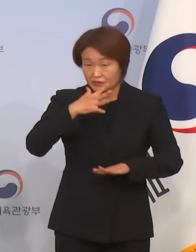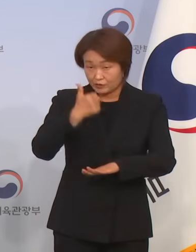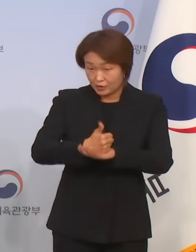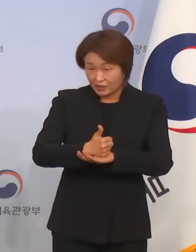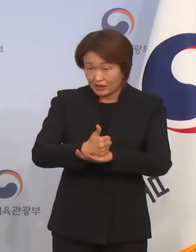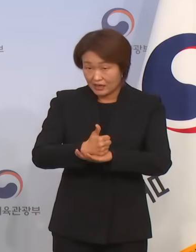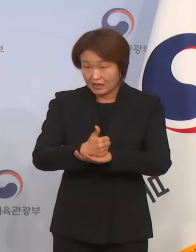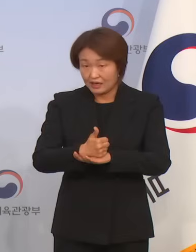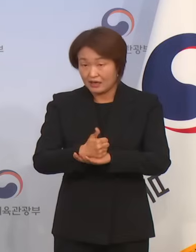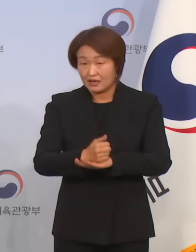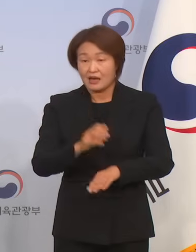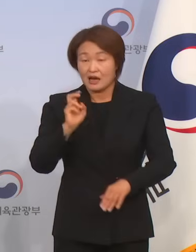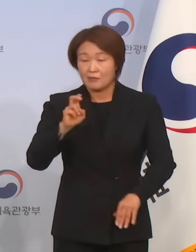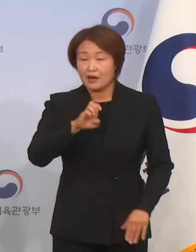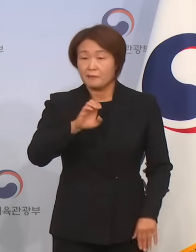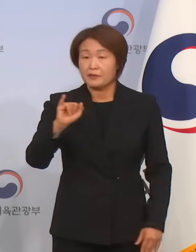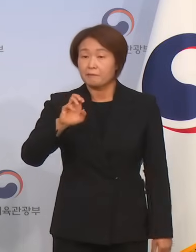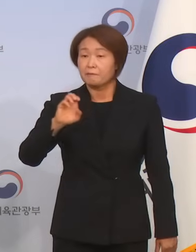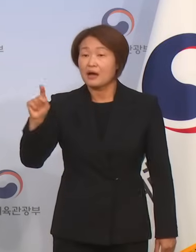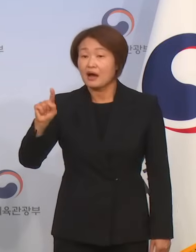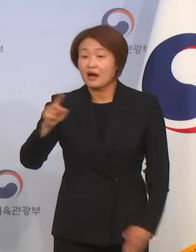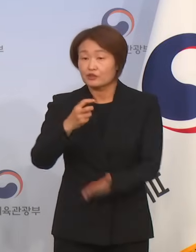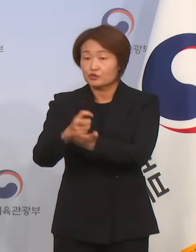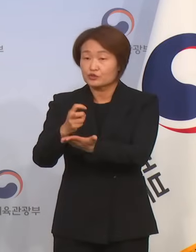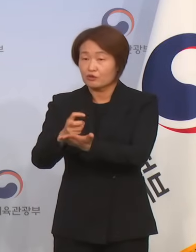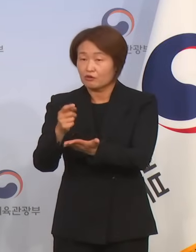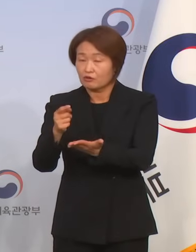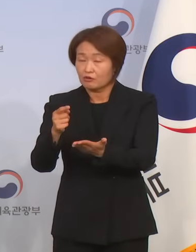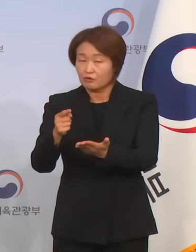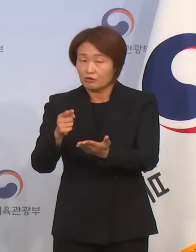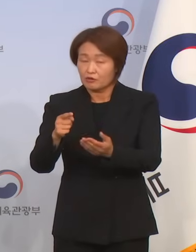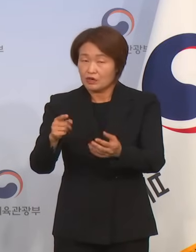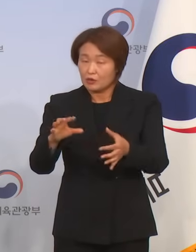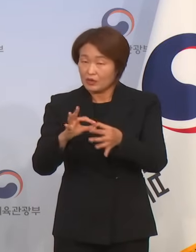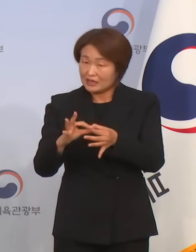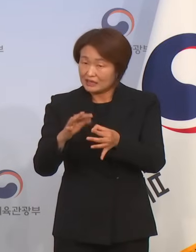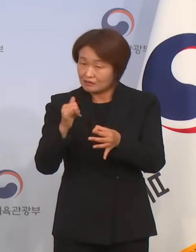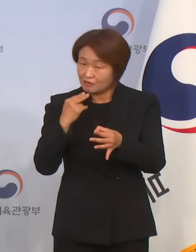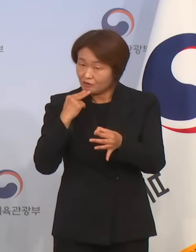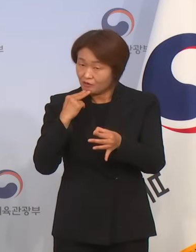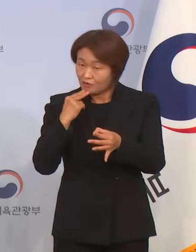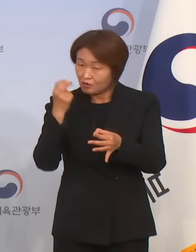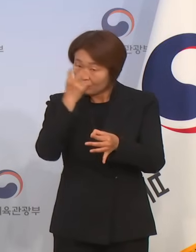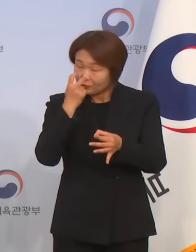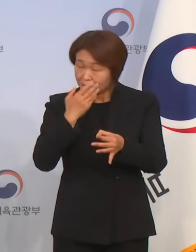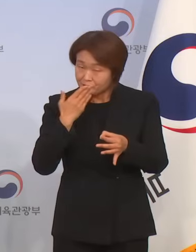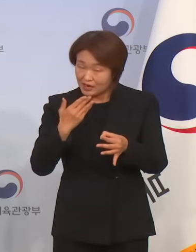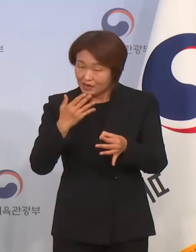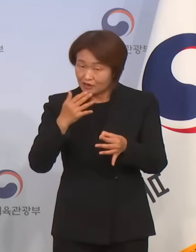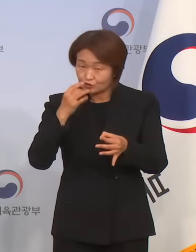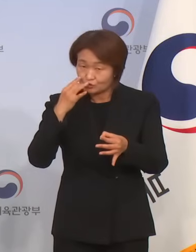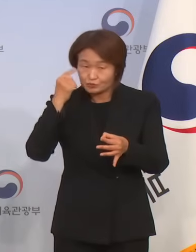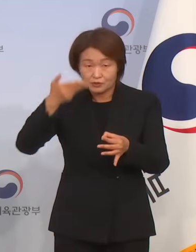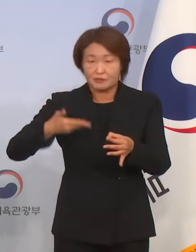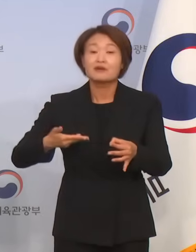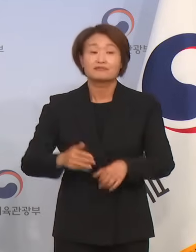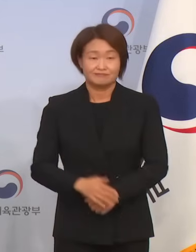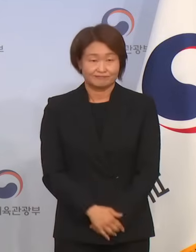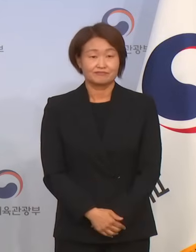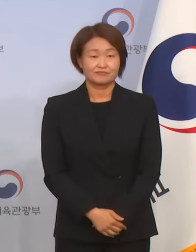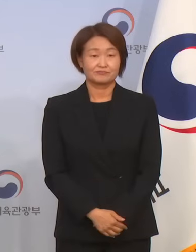혹시 FIFA 규정에 좀 저촉되는 부분은 없는지 그거 좀 검토하셨는지 궁금합니다.